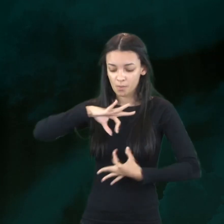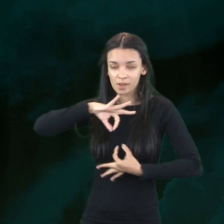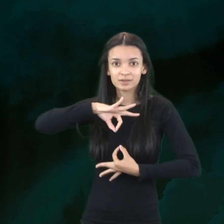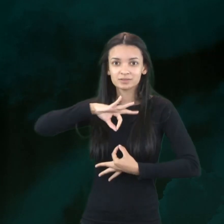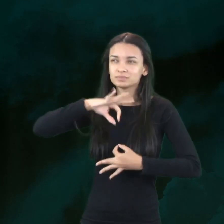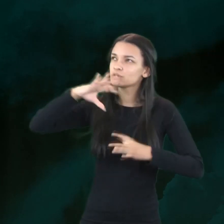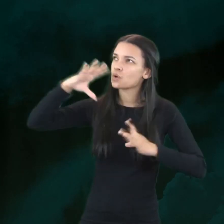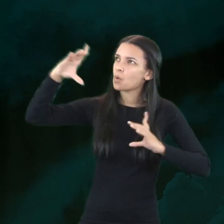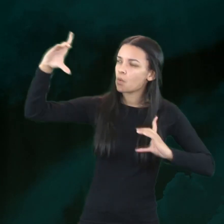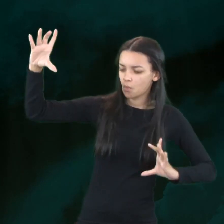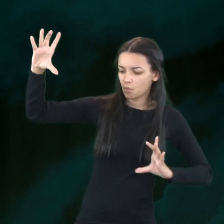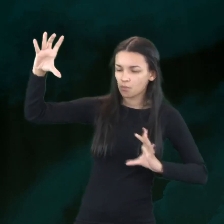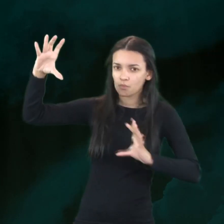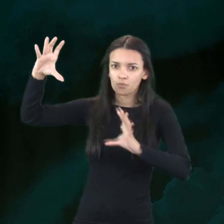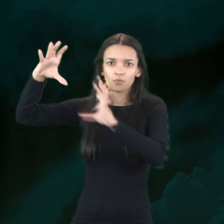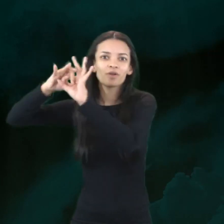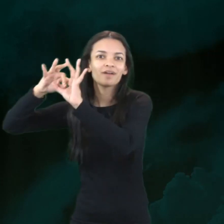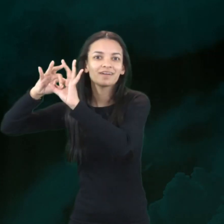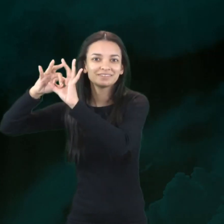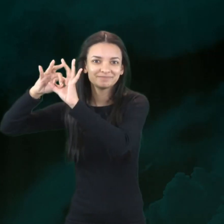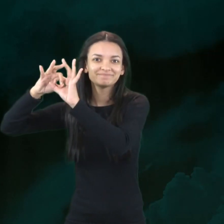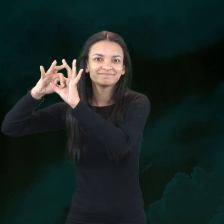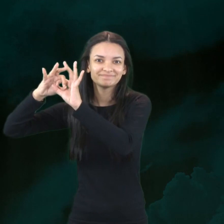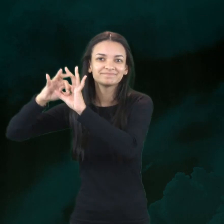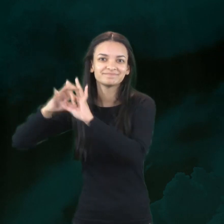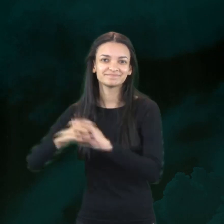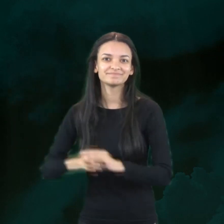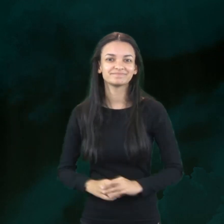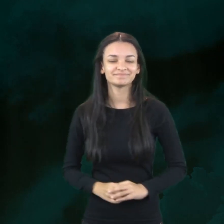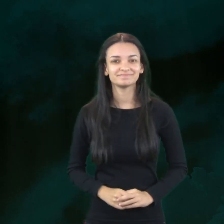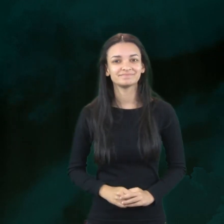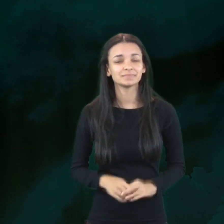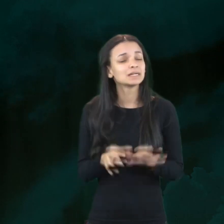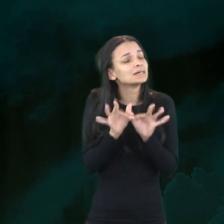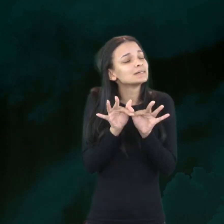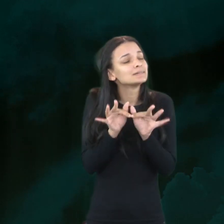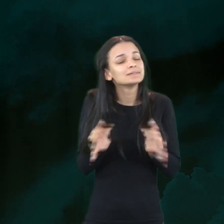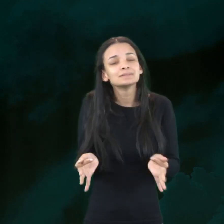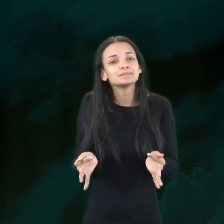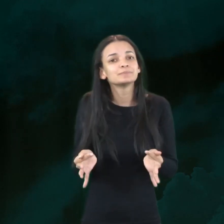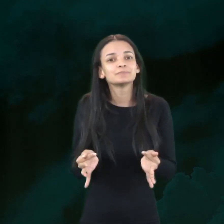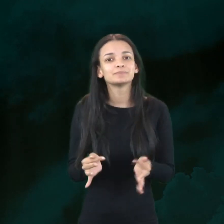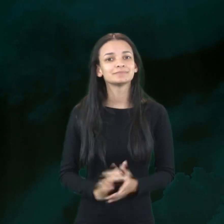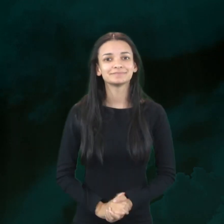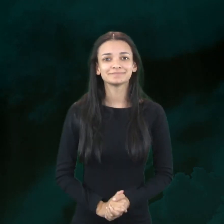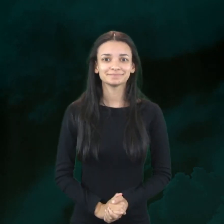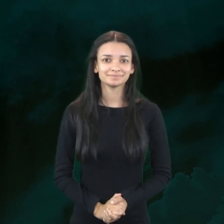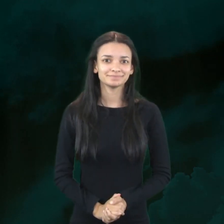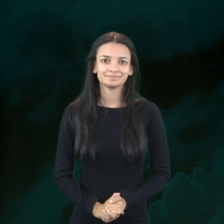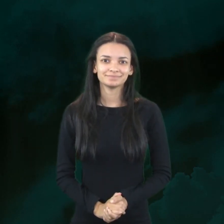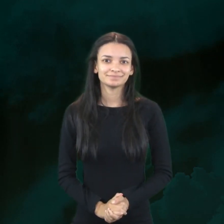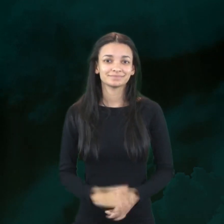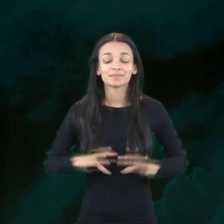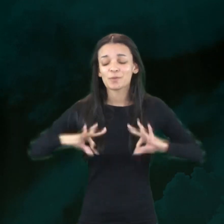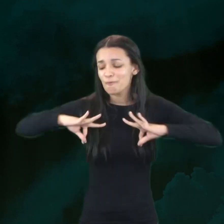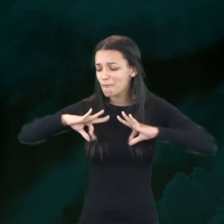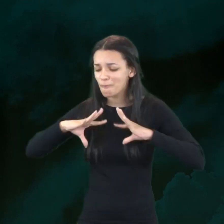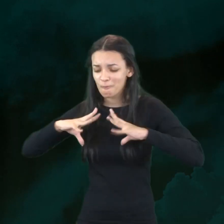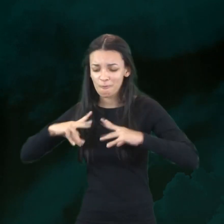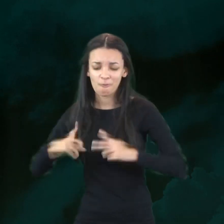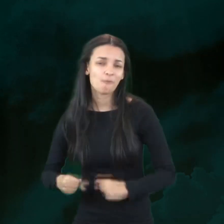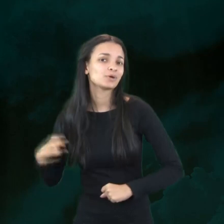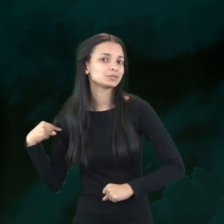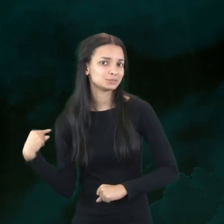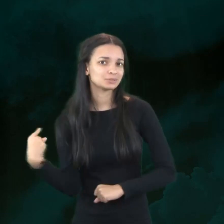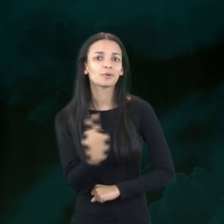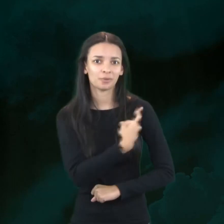do homem com Deus. Irmãos, é simples. É simples. Todos podem fazê-lo. Portanto, irmão,